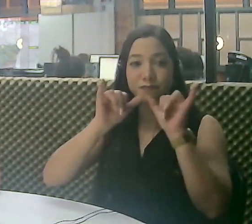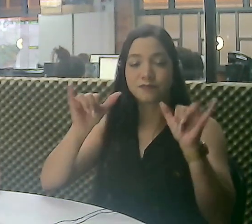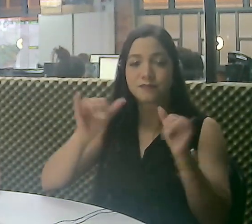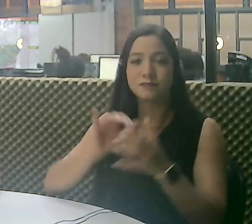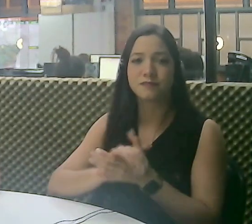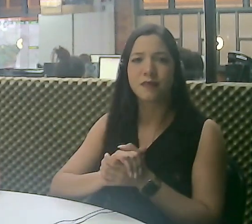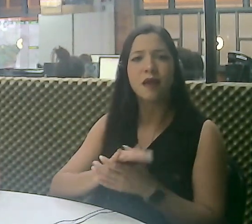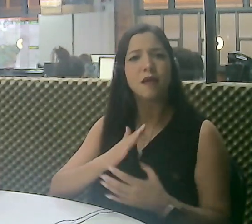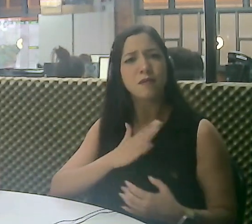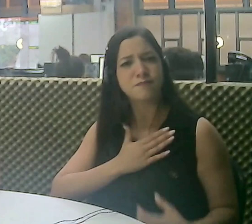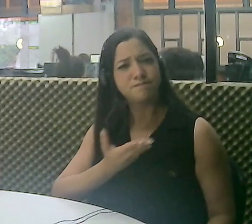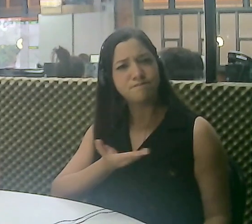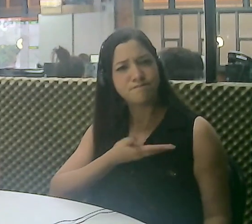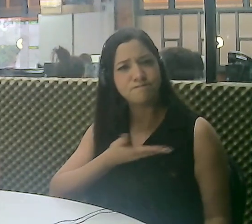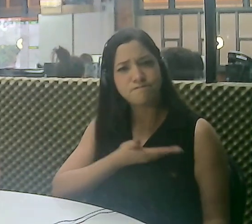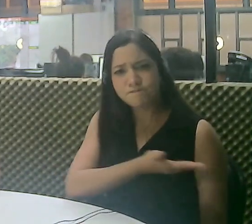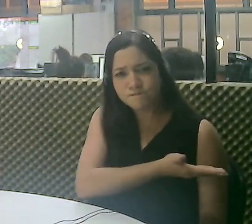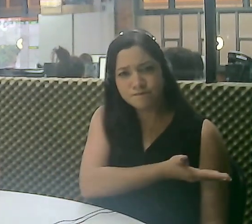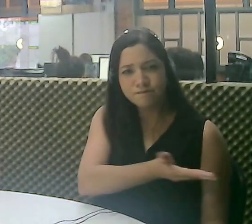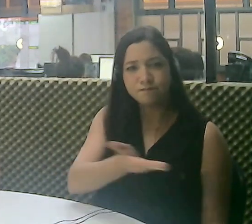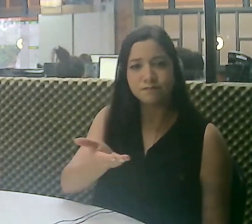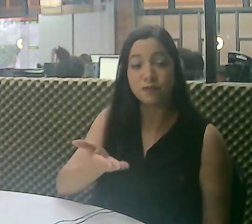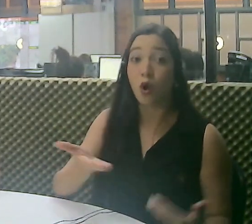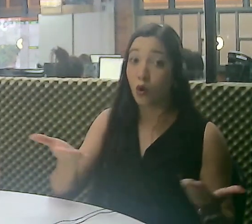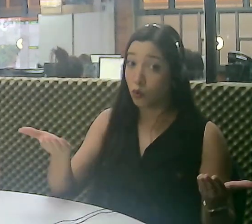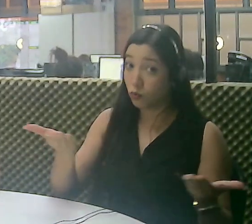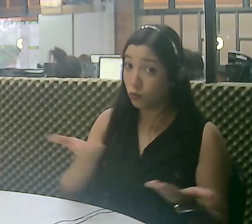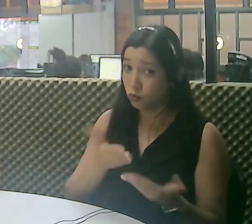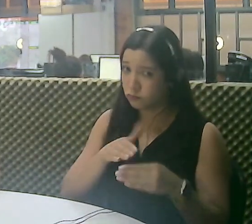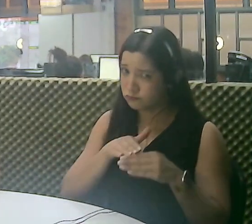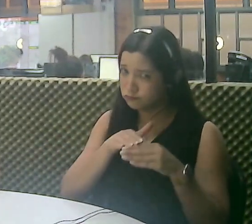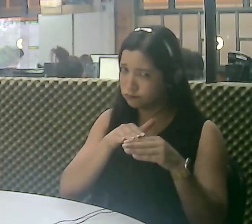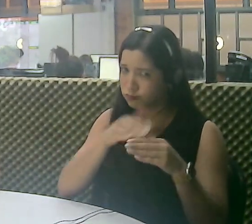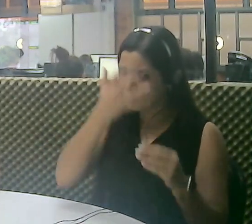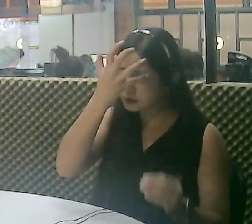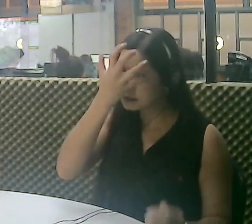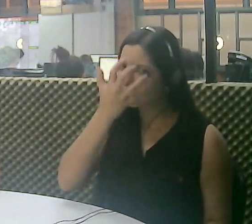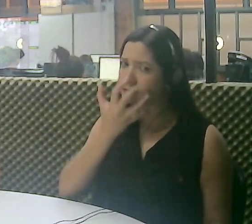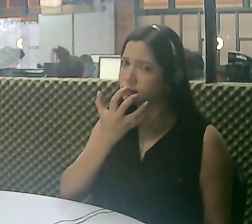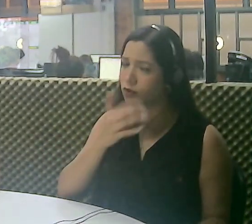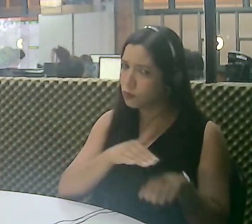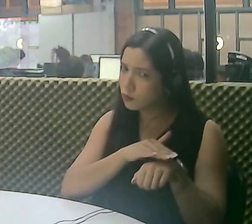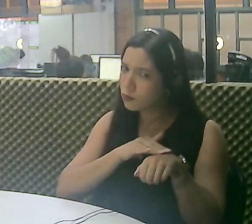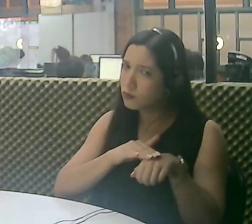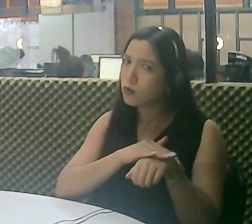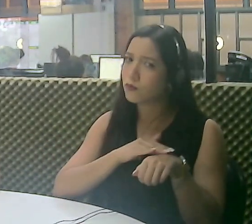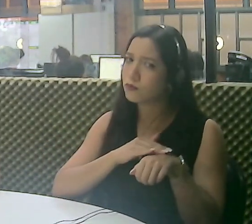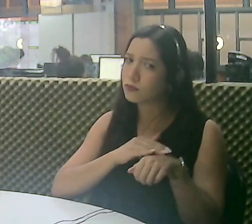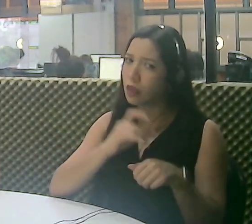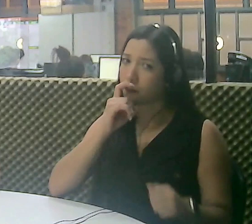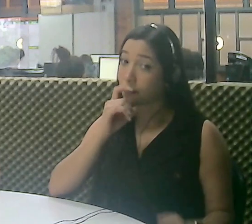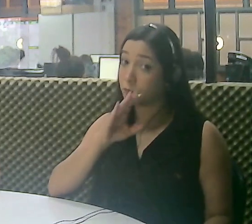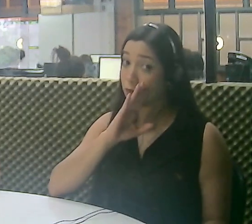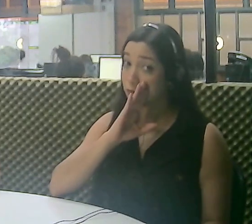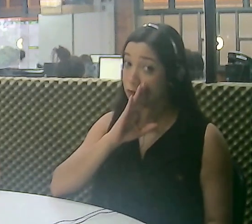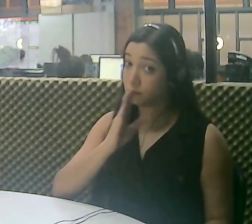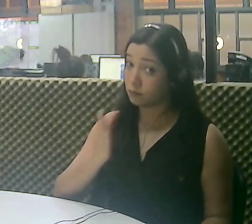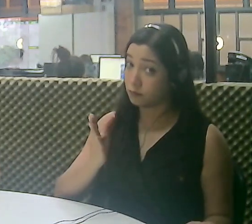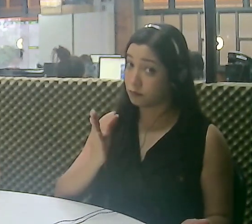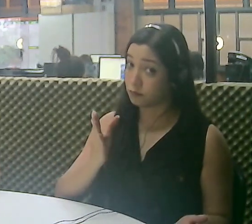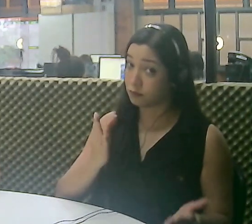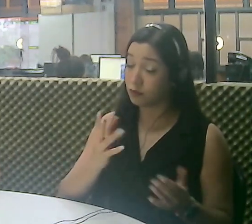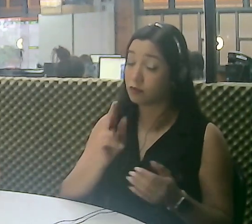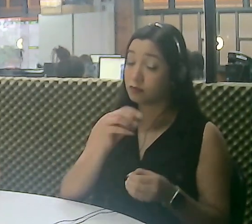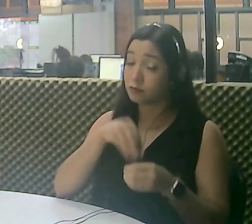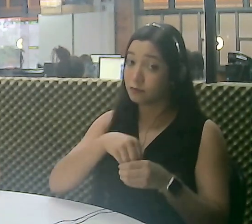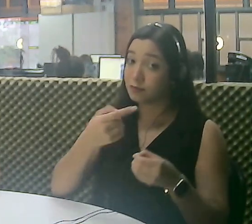Meus amigos e amigas, hoje quero conversar muito seriamente com os nossos pais e mães da nossa